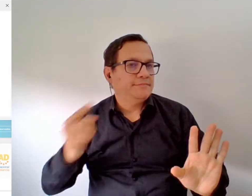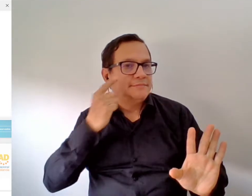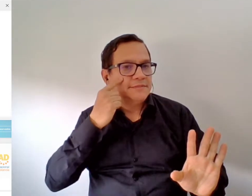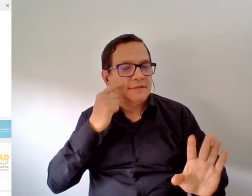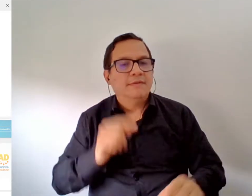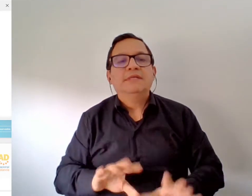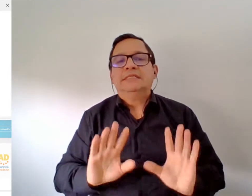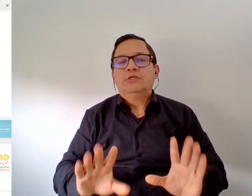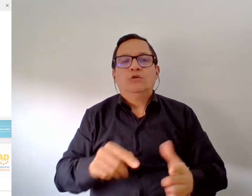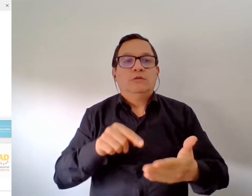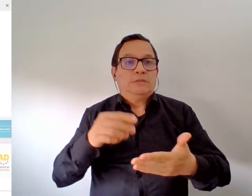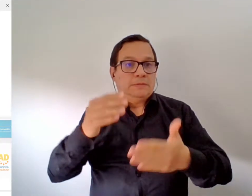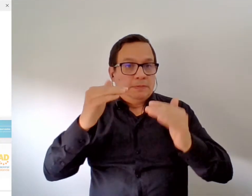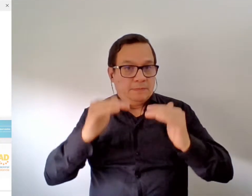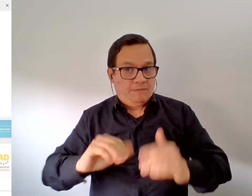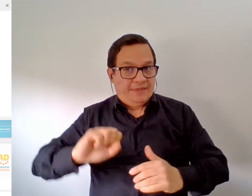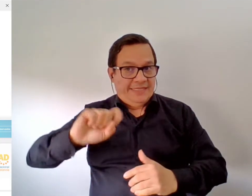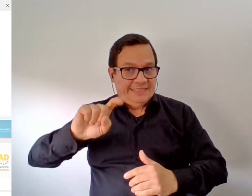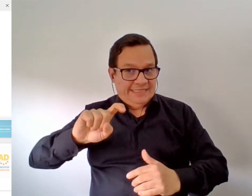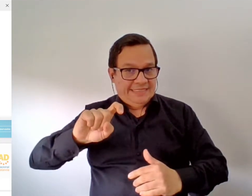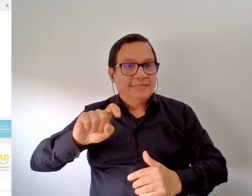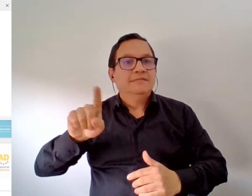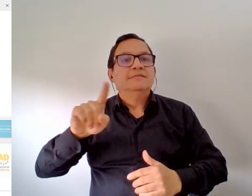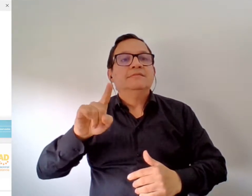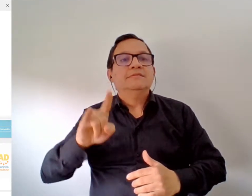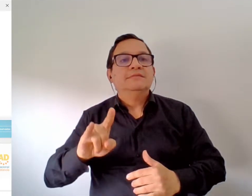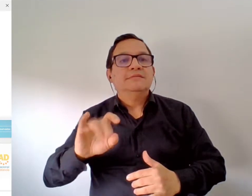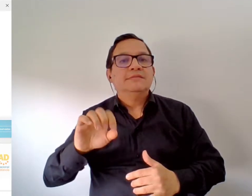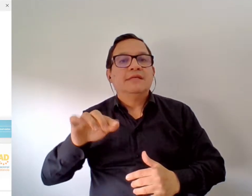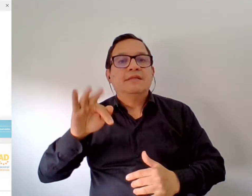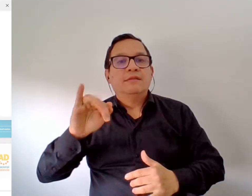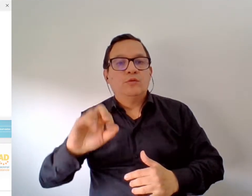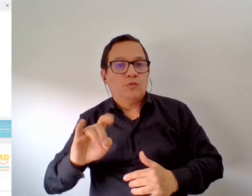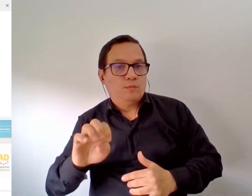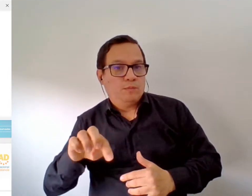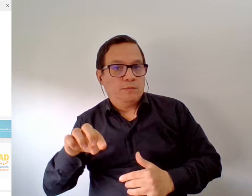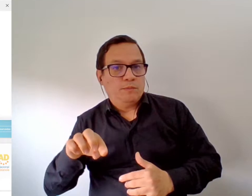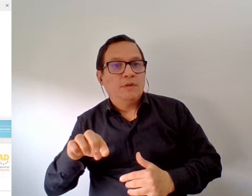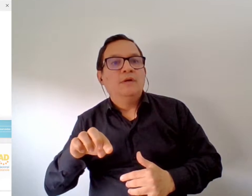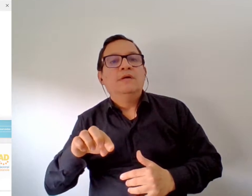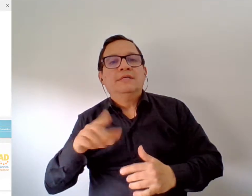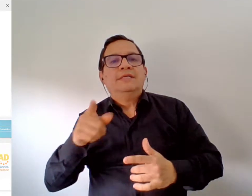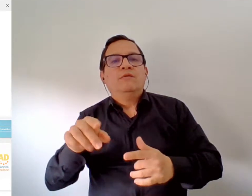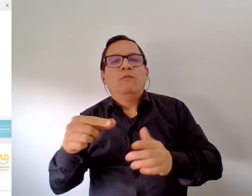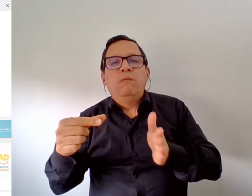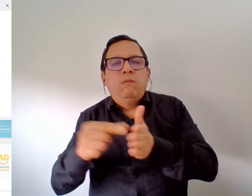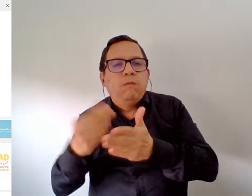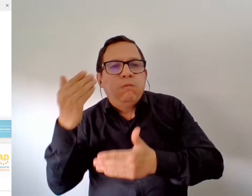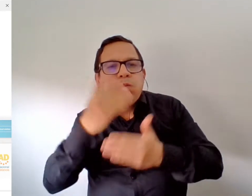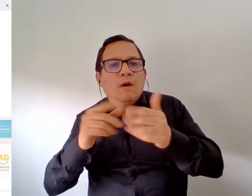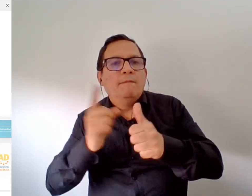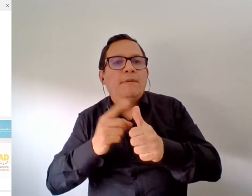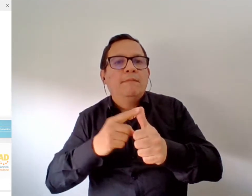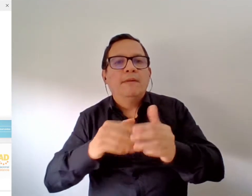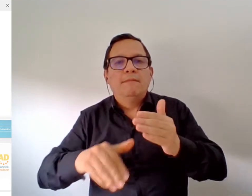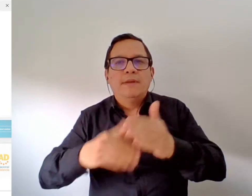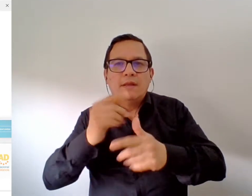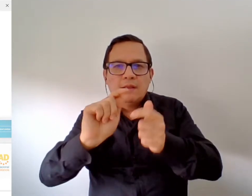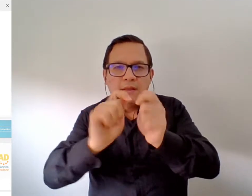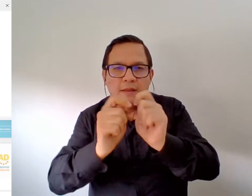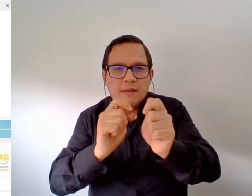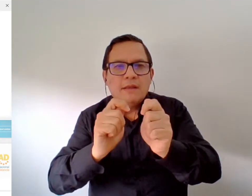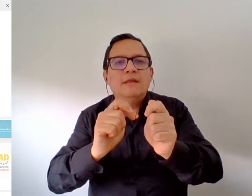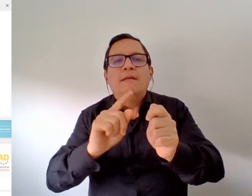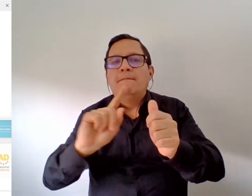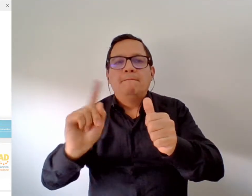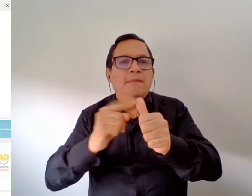setup de la máquina donde quiere probar Linux, elija como primera opción de inicio el dispositivo